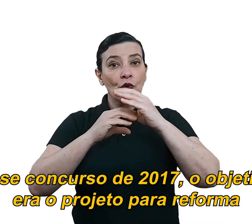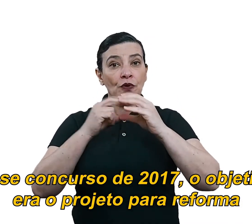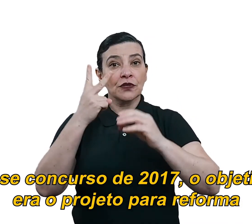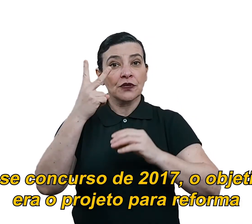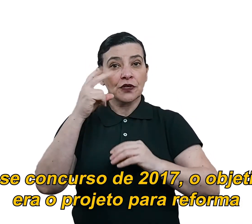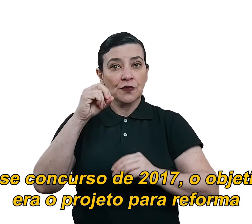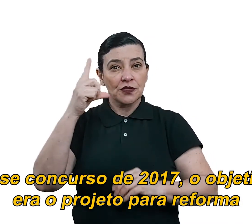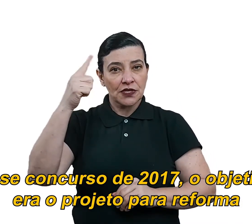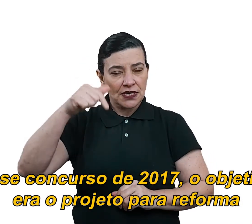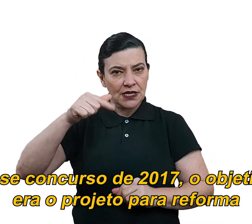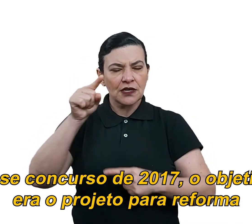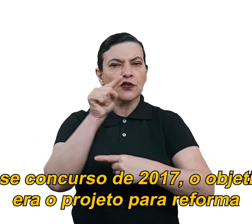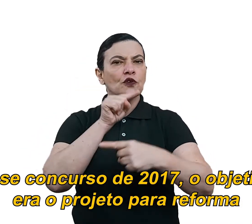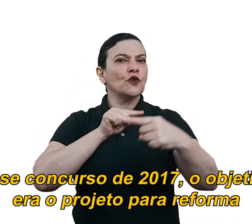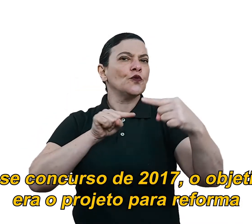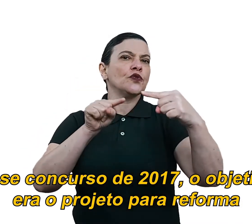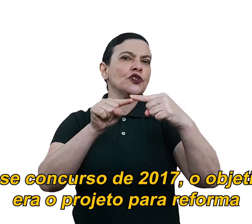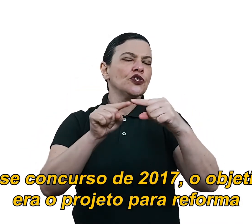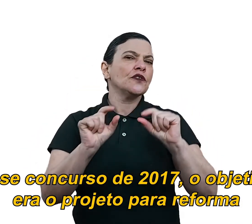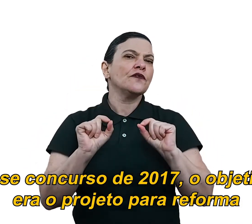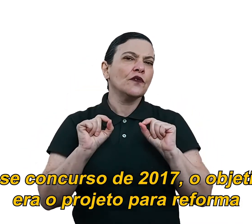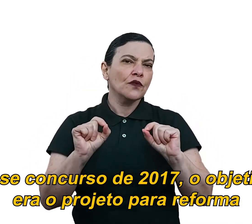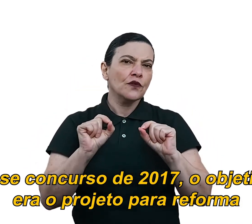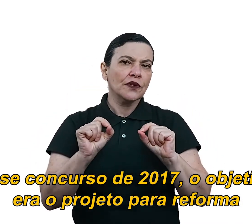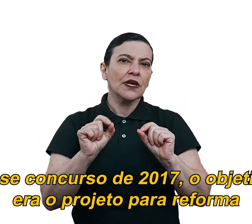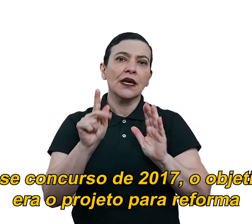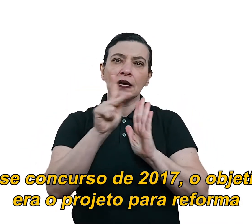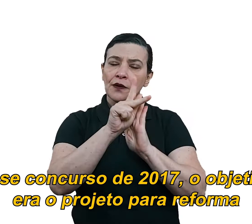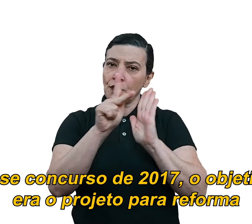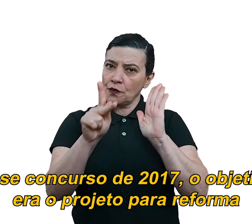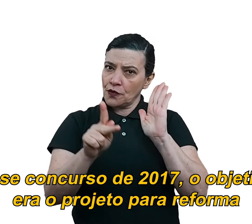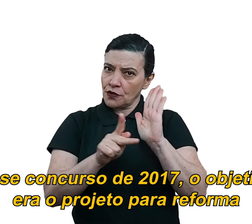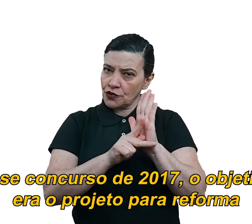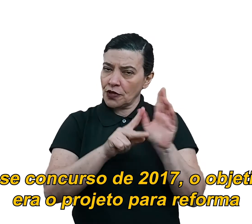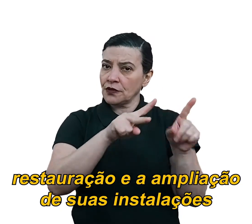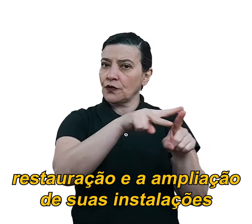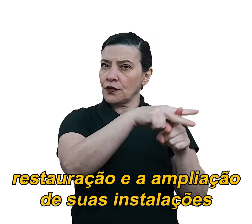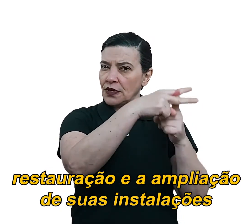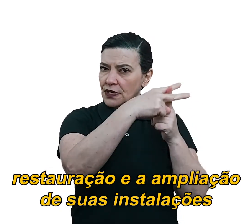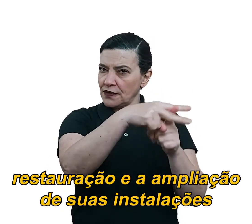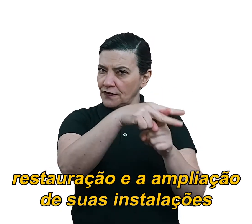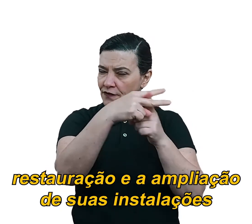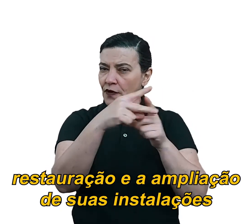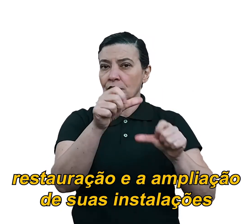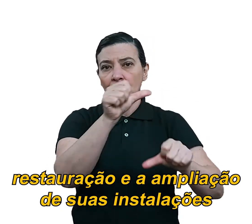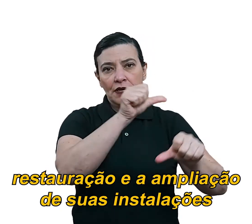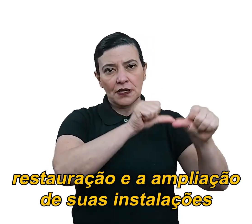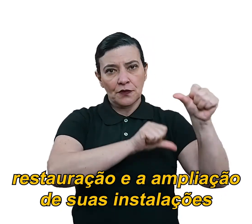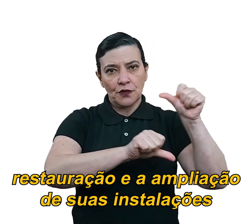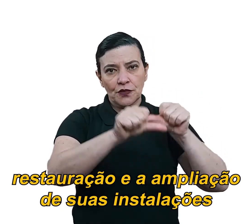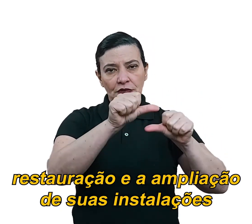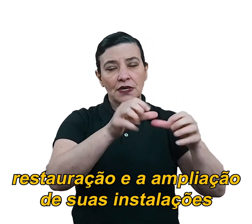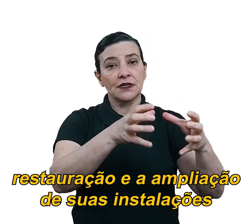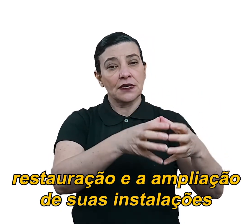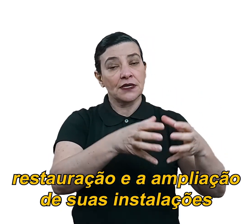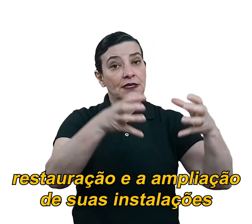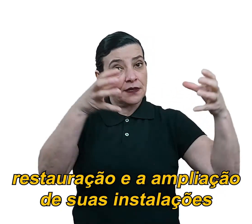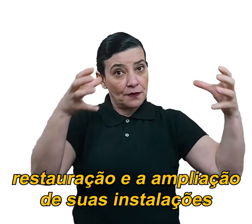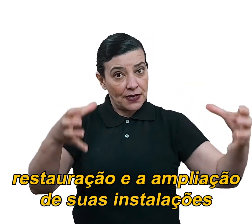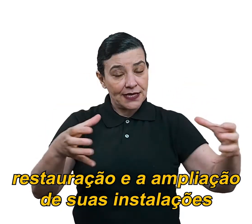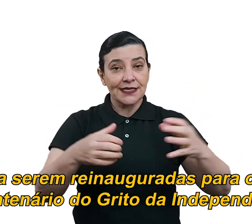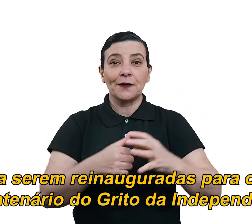de 2017, o objetivo era o projeto para reforma, restauração e ampliação de